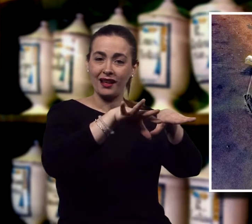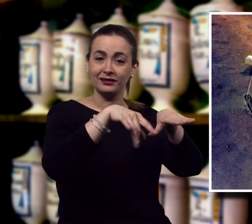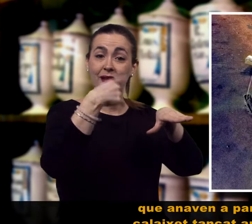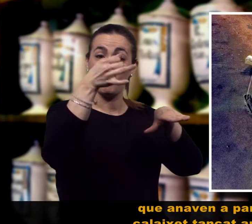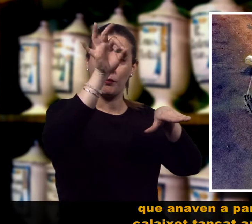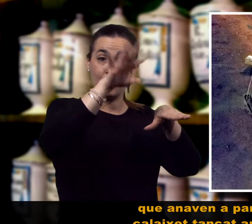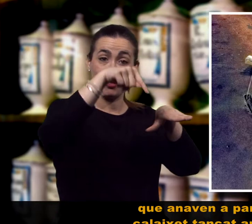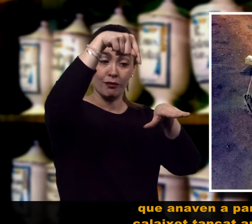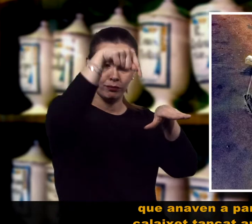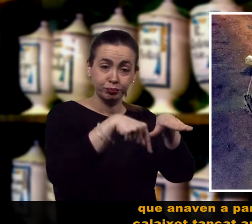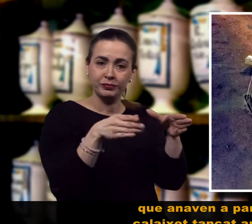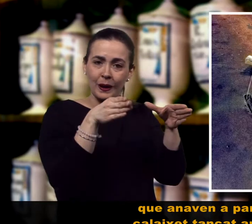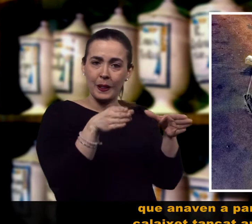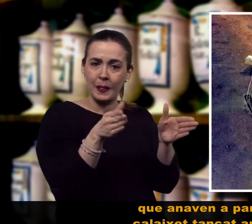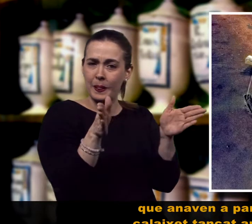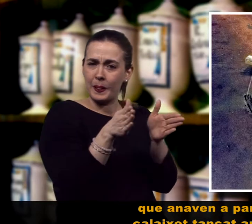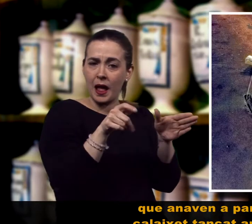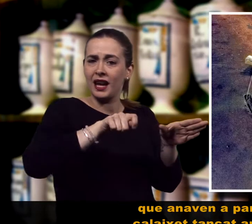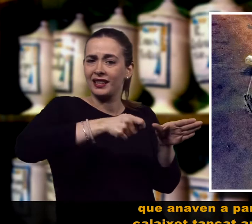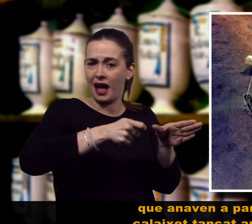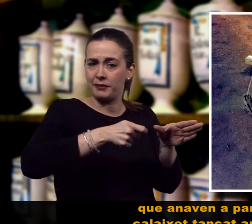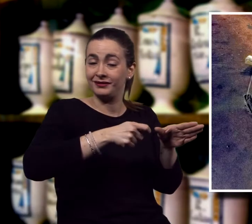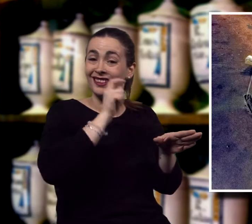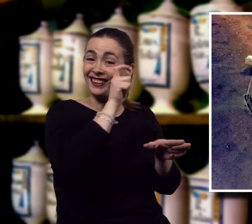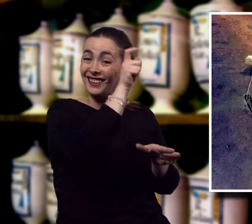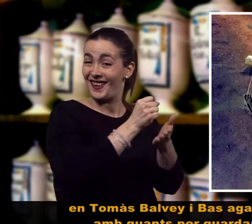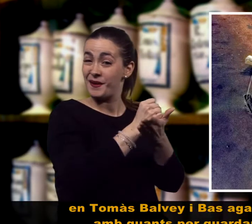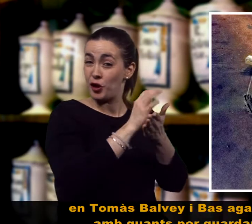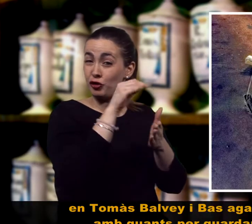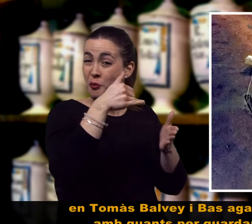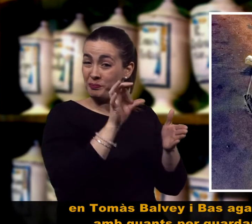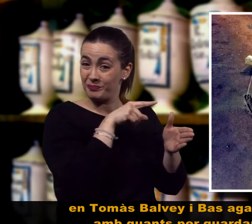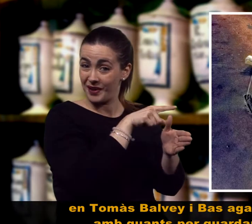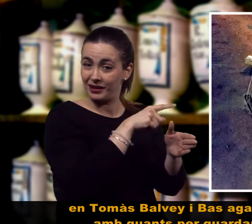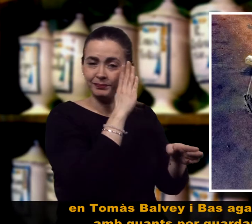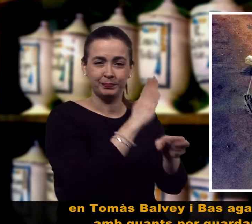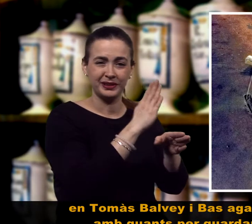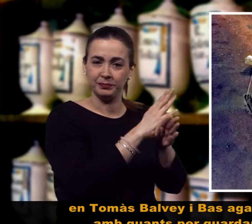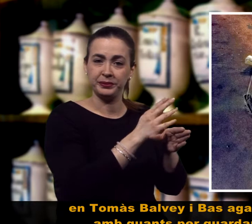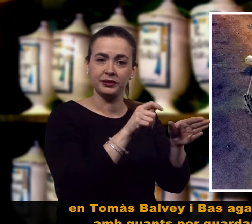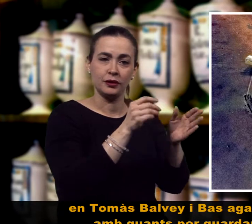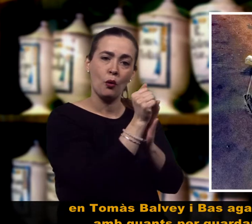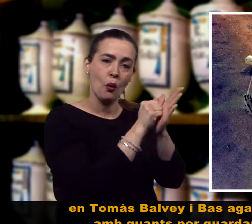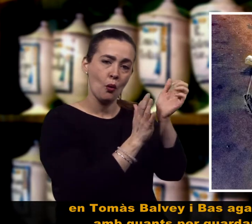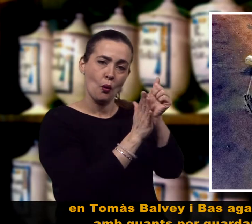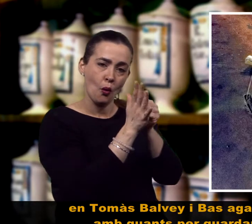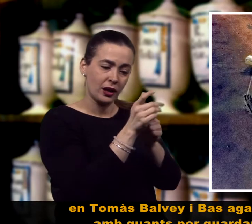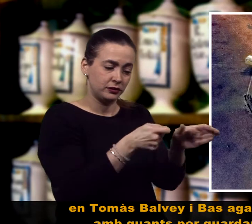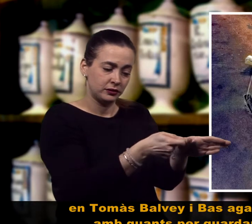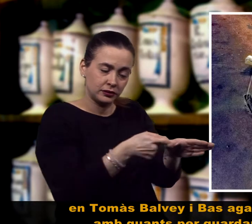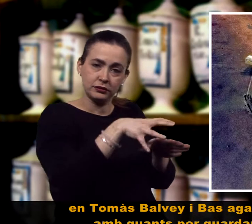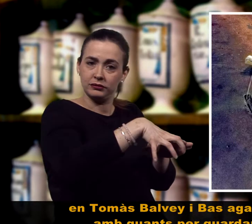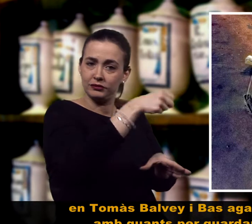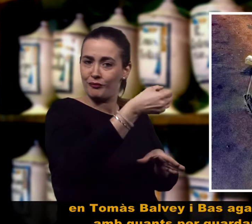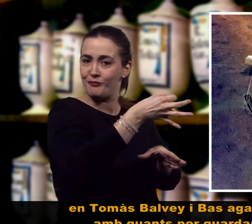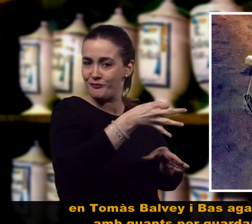monedes que anaven a parar a un calaixet tancat amb clau. En Tomàs Balvei i Bas agafava les monedes amb guants per